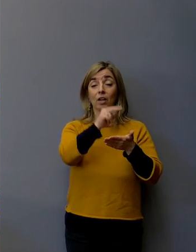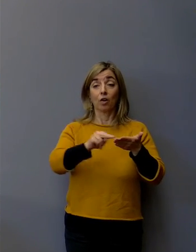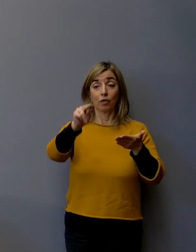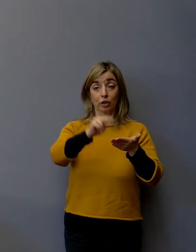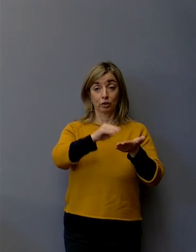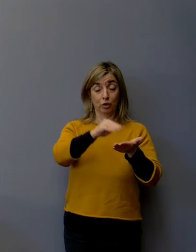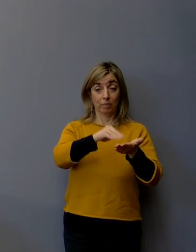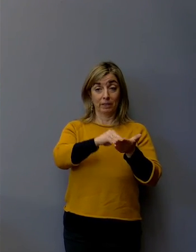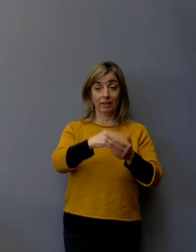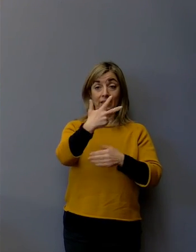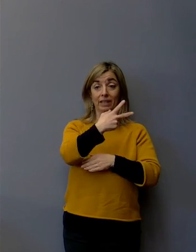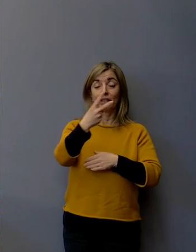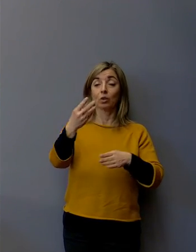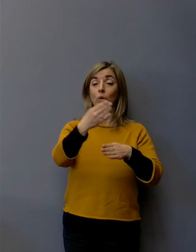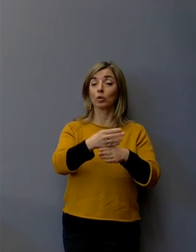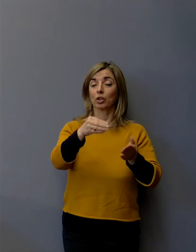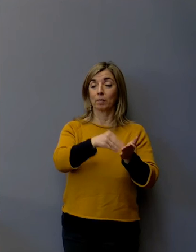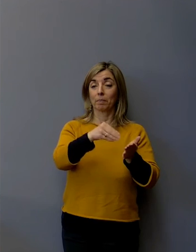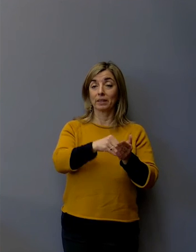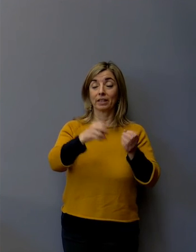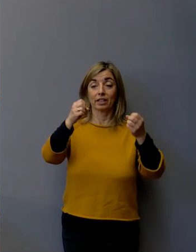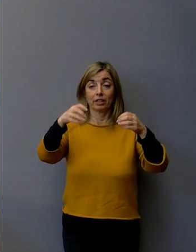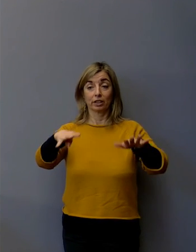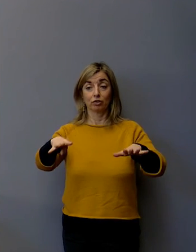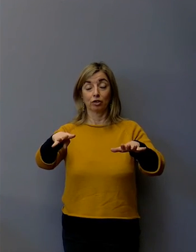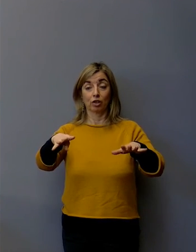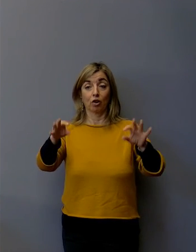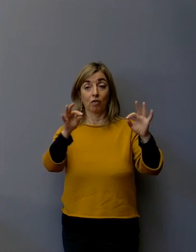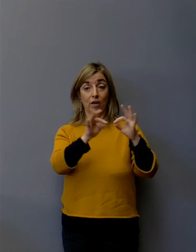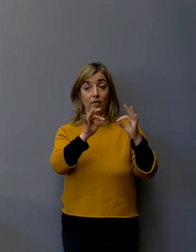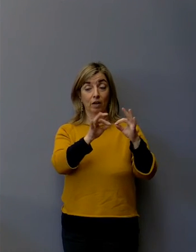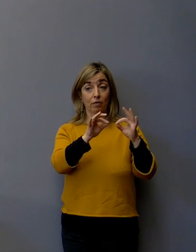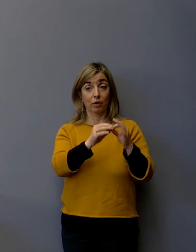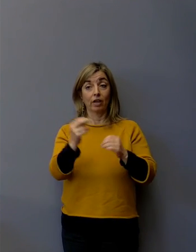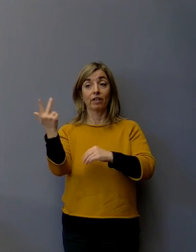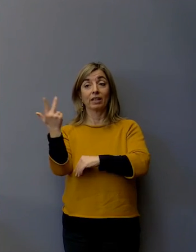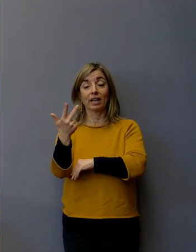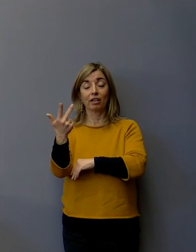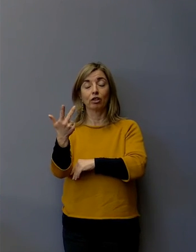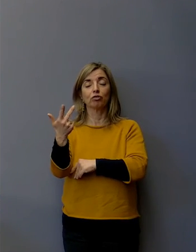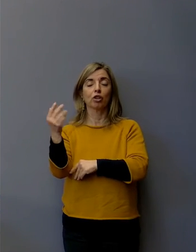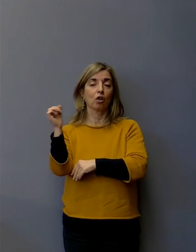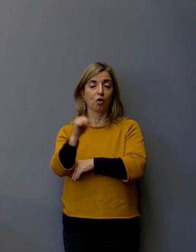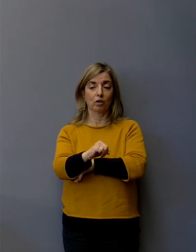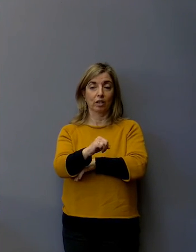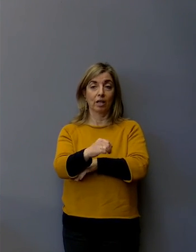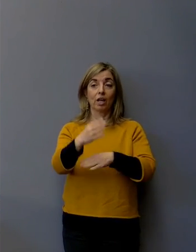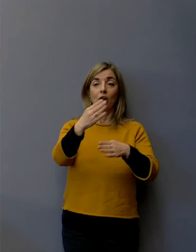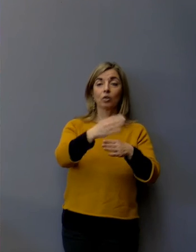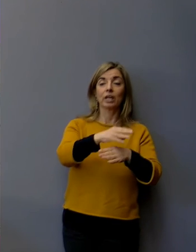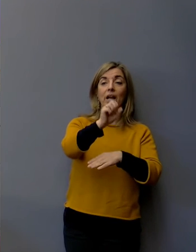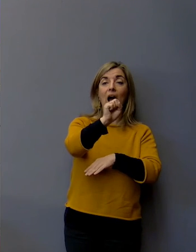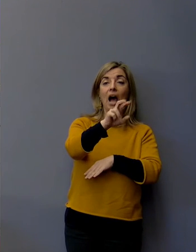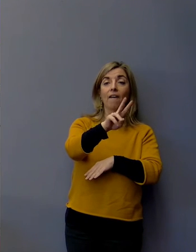in presenza 32 consiglieri presenti 19 favorevoli 13 contrari consiglieri avvenente